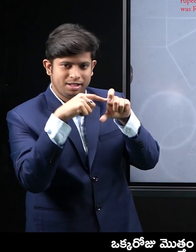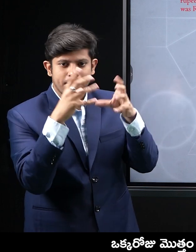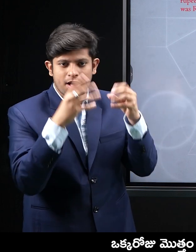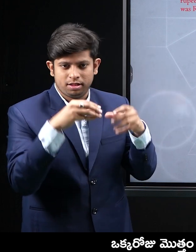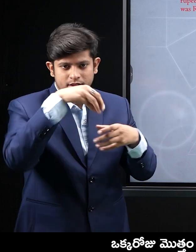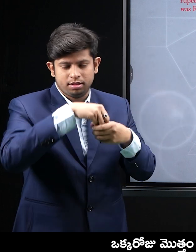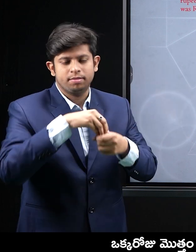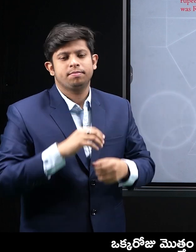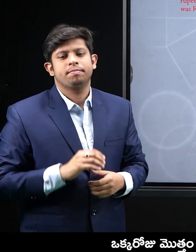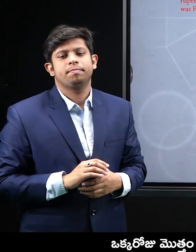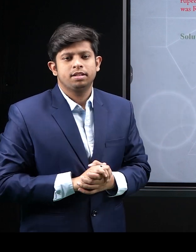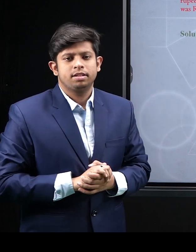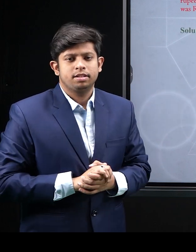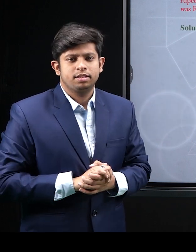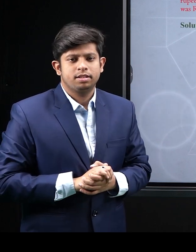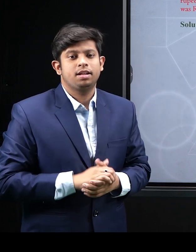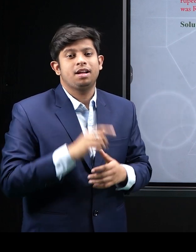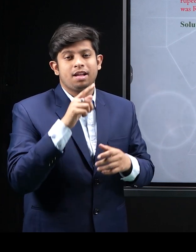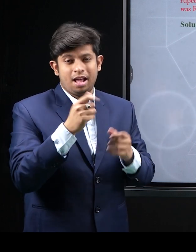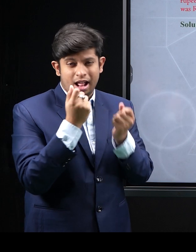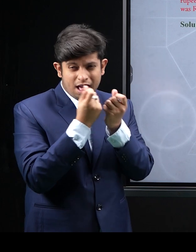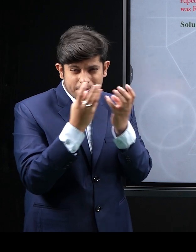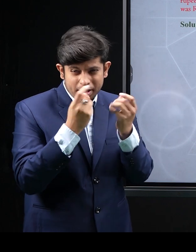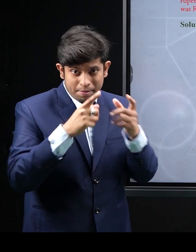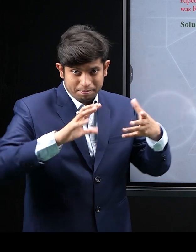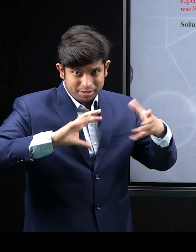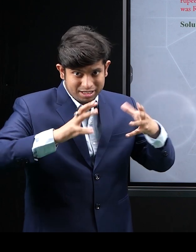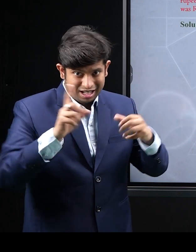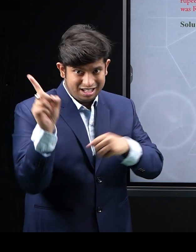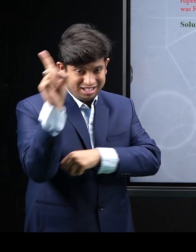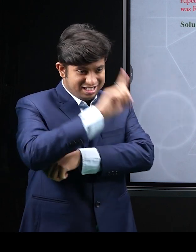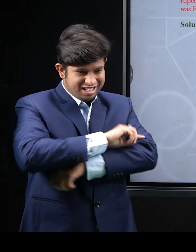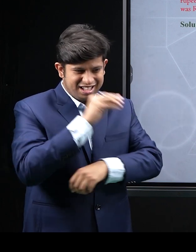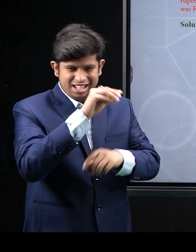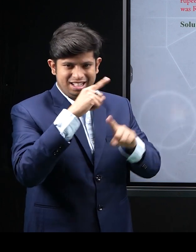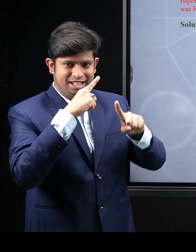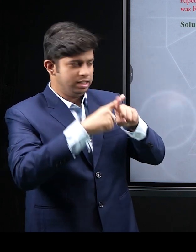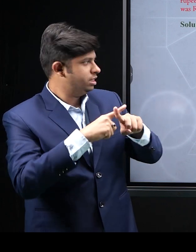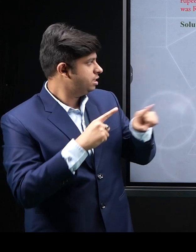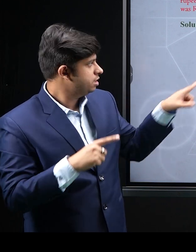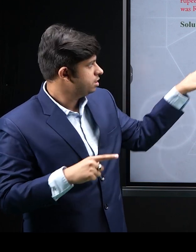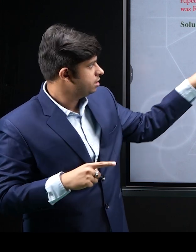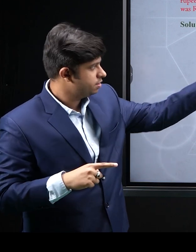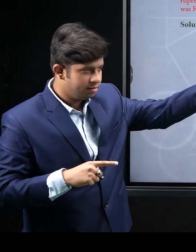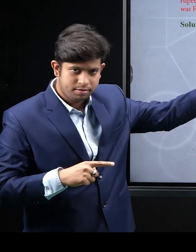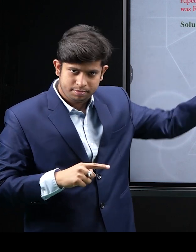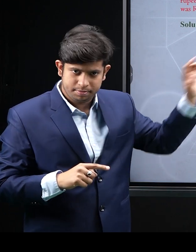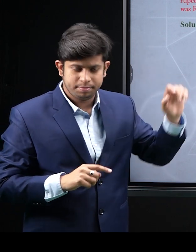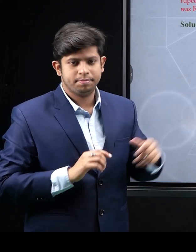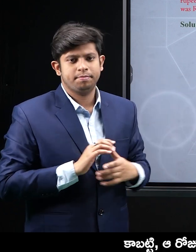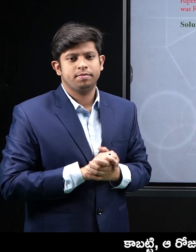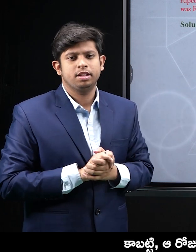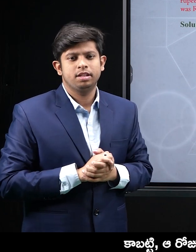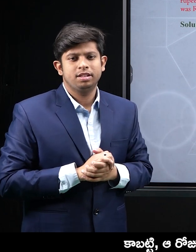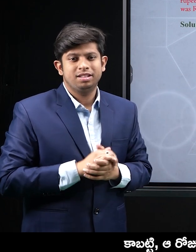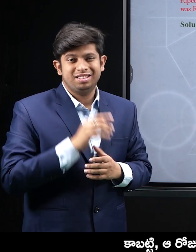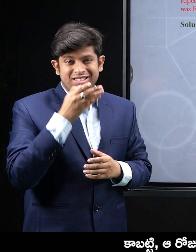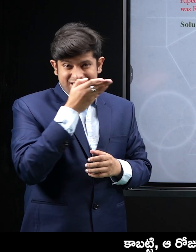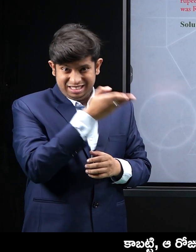కనుగొనండి. పరిష్కారం: ఉత్పత్తి చేయబడిన యంత్రాల సంఖ్య x. కాబట్టి ఆ